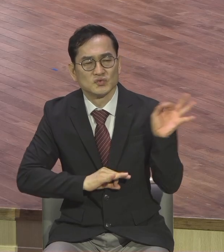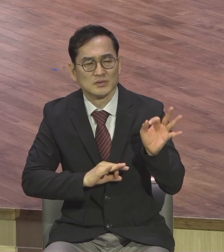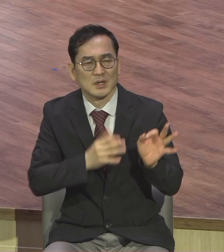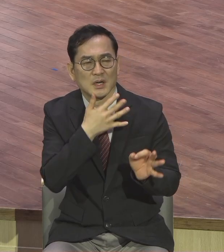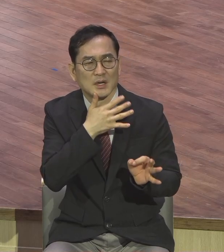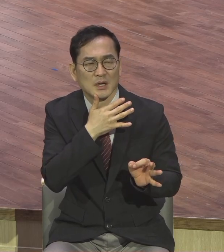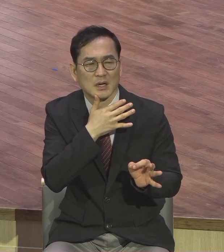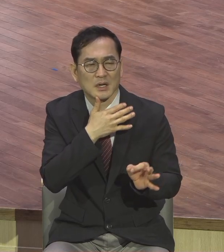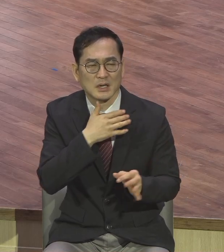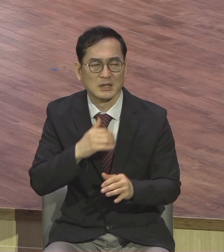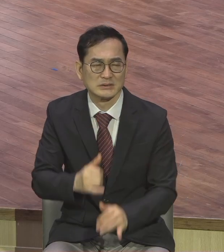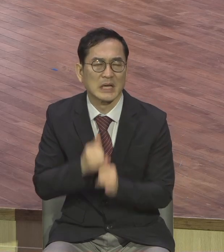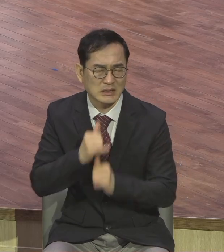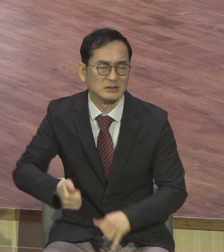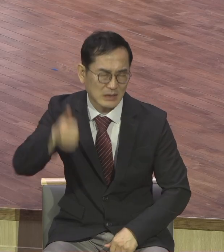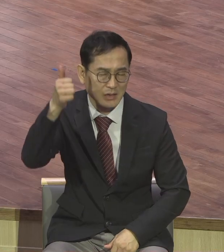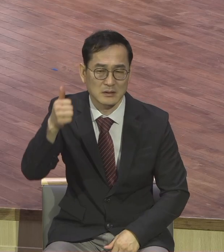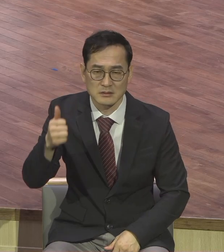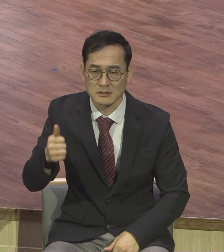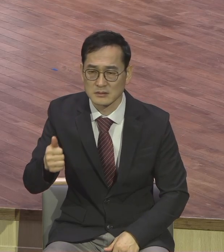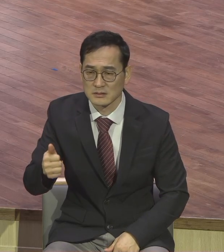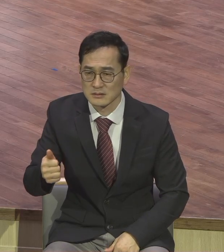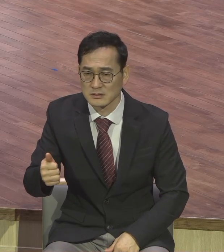자살을 해결해야 되는 게 아니에요.